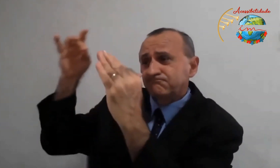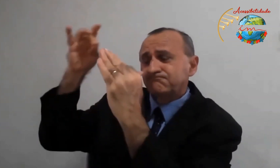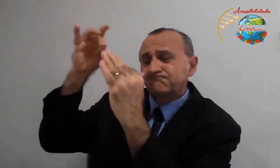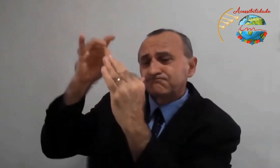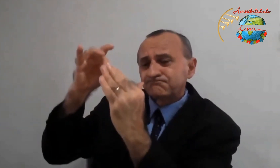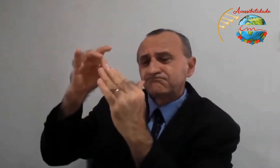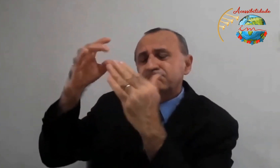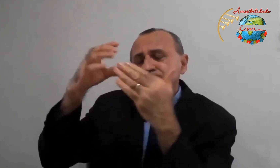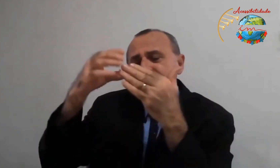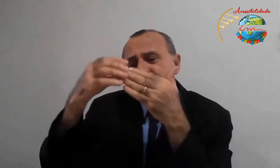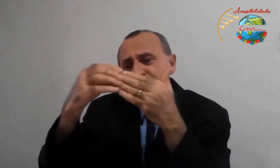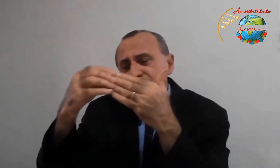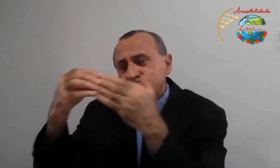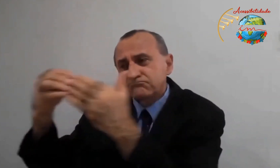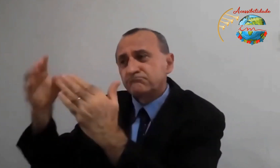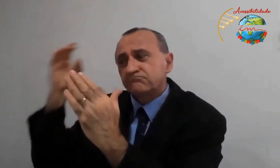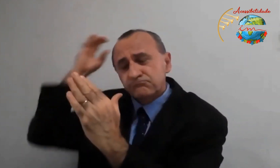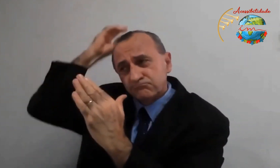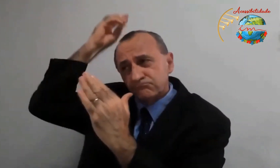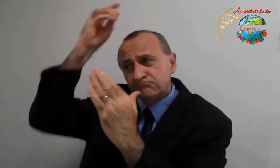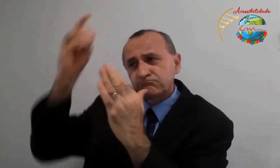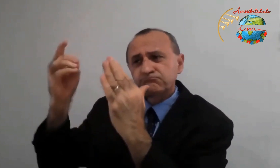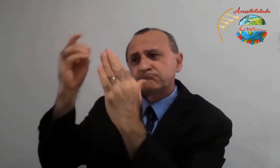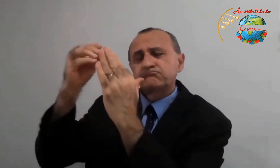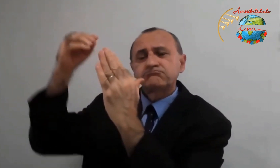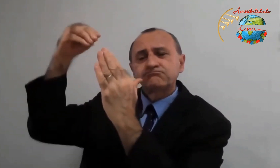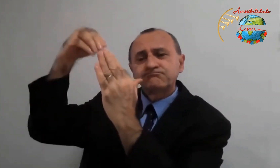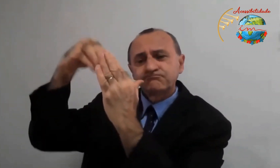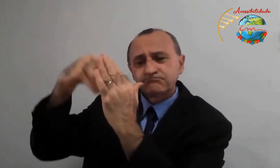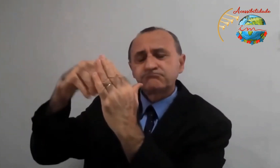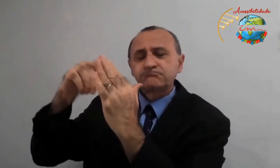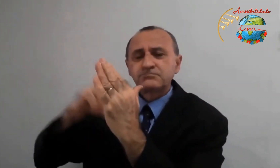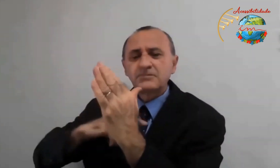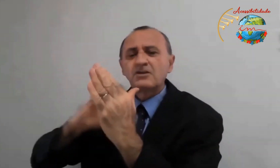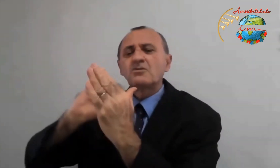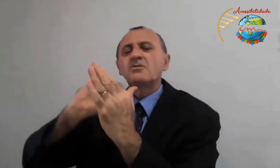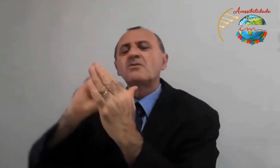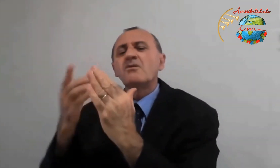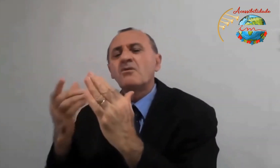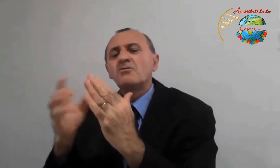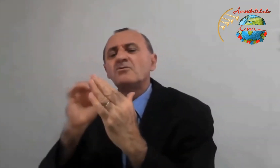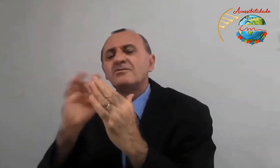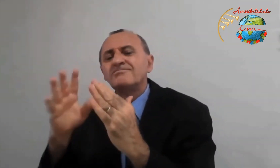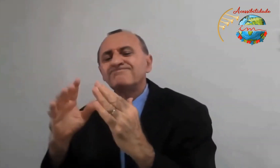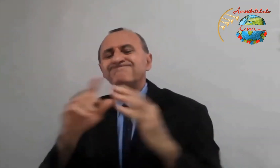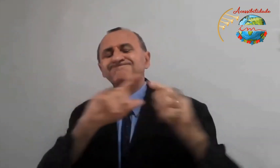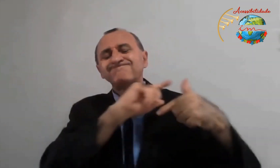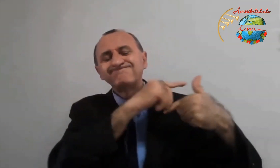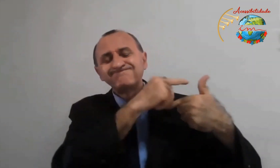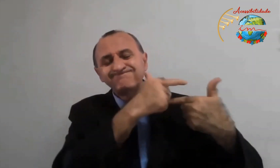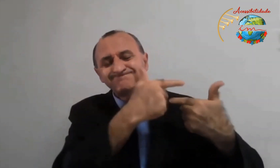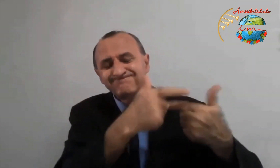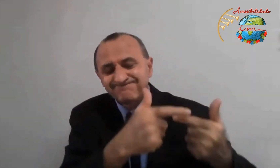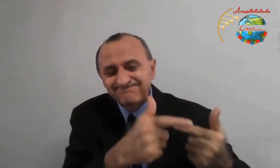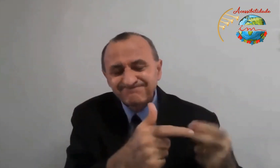Senhor, ao Espírito Santo, ela é guiada profeticamente pelo Espírito Santo. Se não há o Espírito Santo, há uma